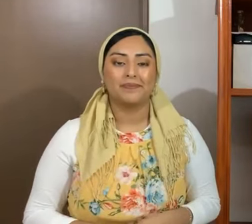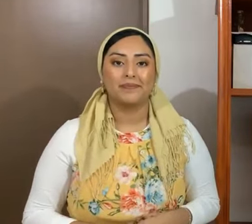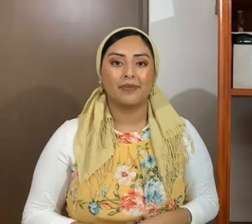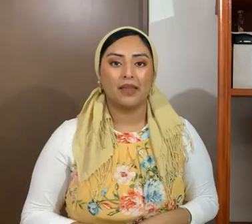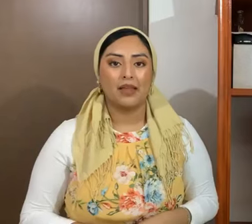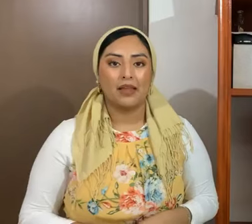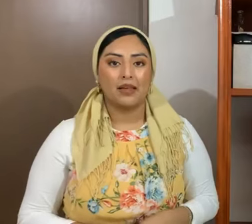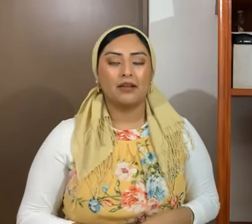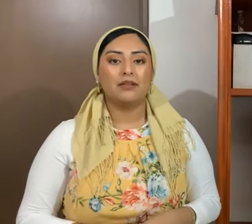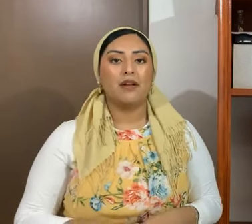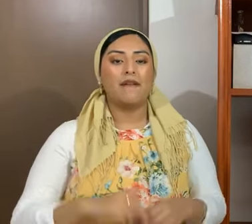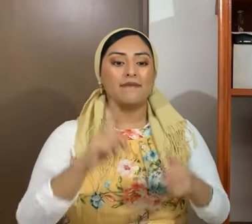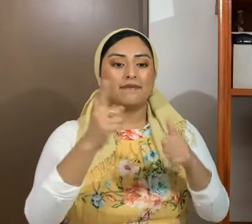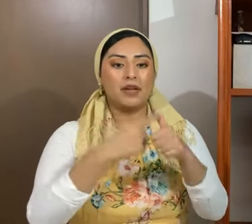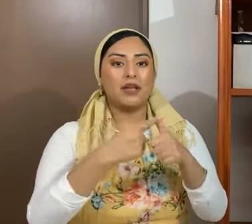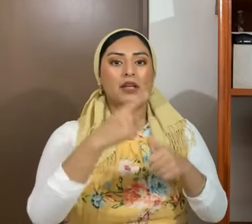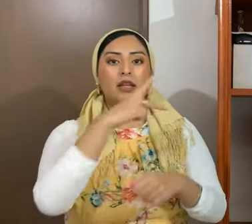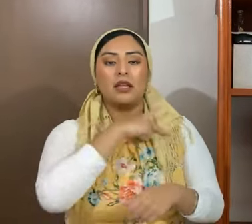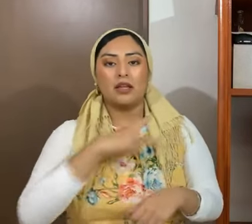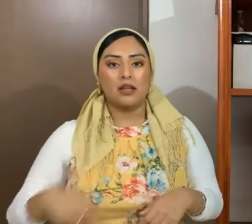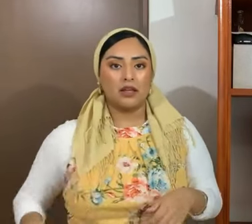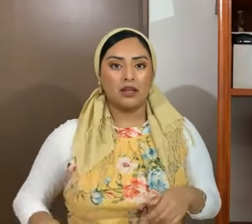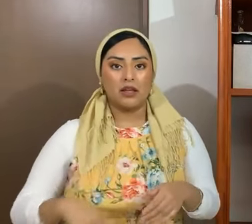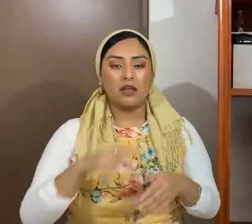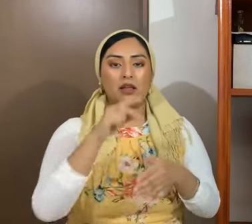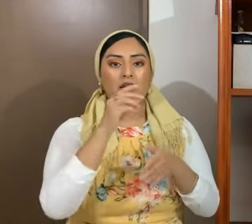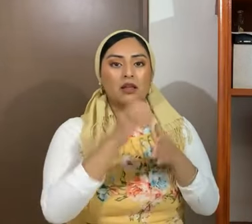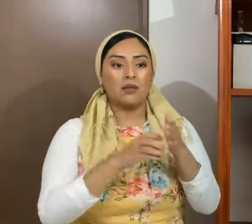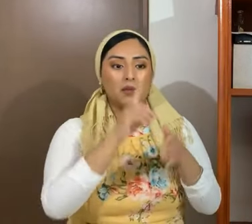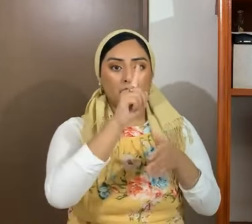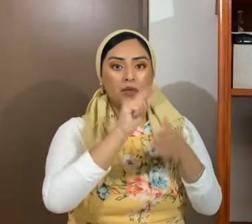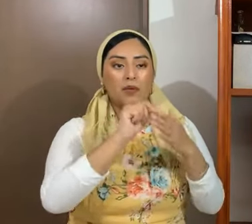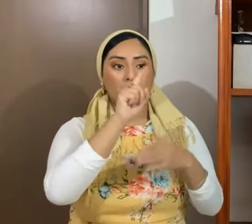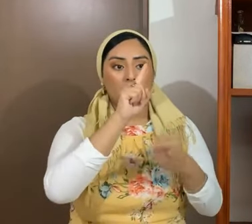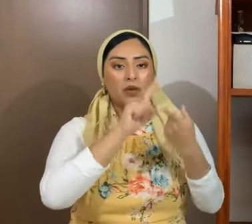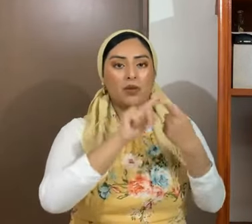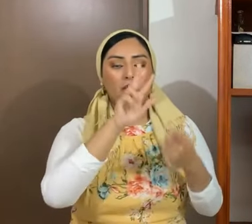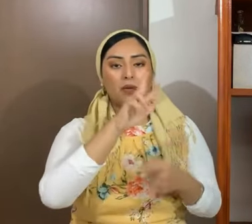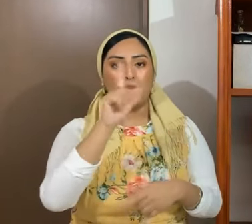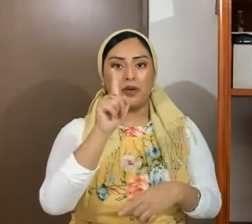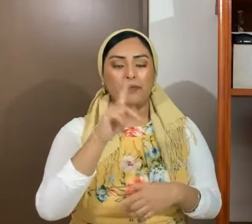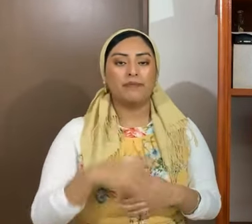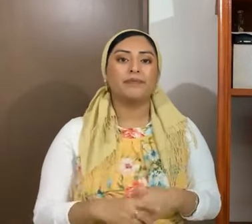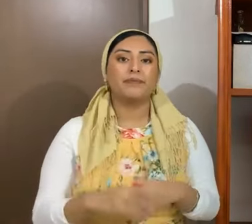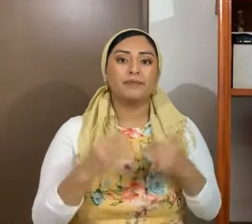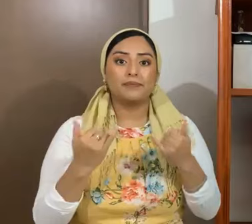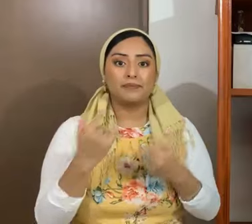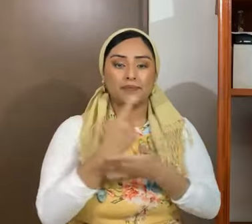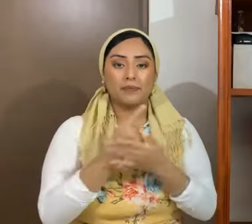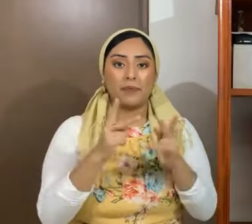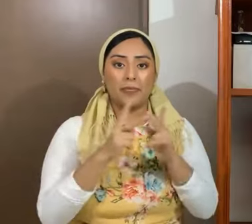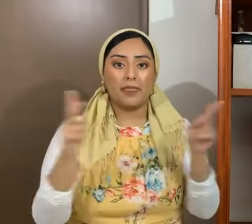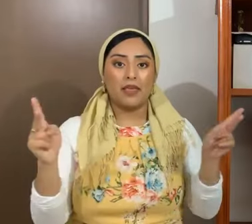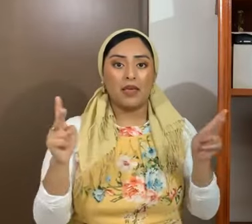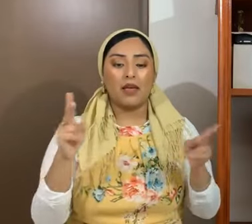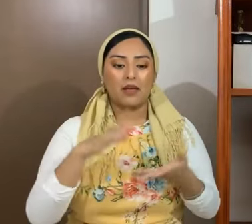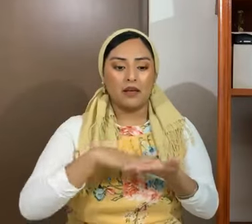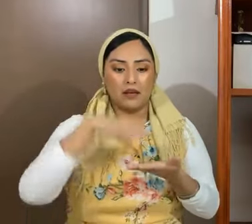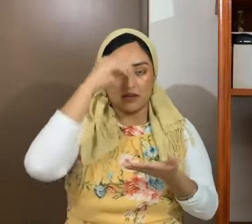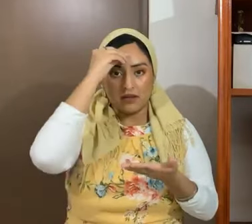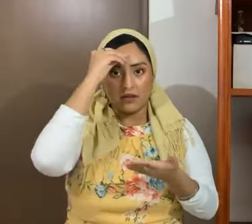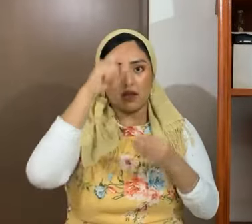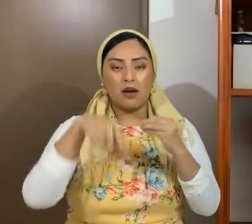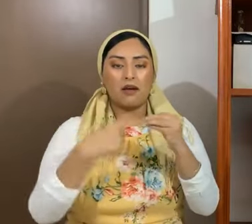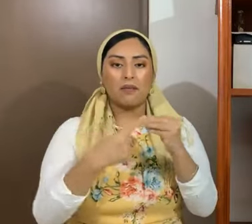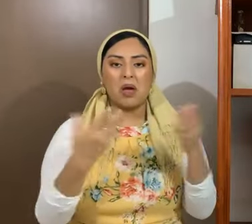Haftará, conclusión, Primera de Reyes, capítulo 1, verso 1 al 31. En esta parashá encontraremos, entre otros,